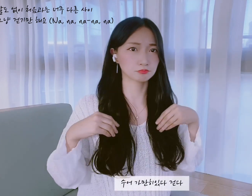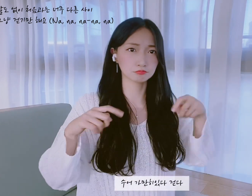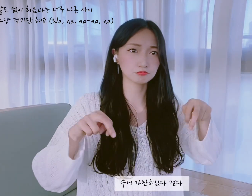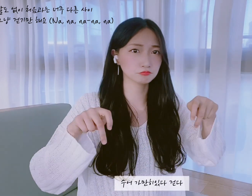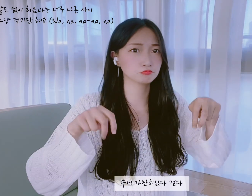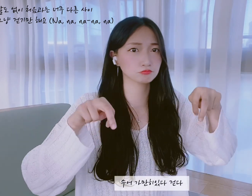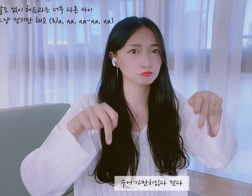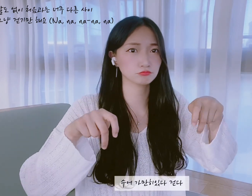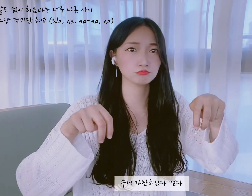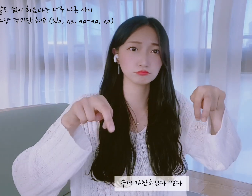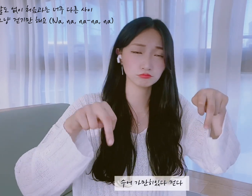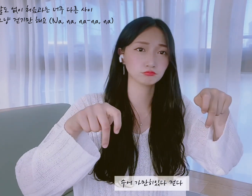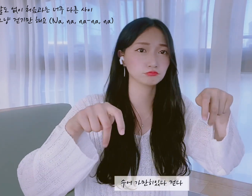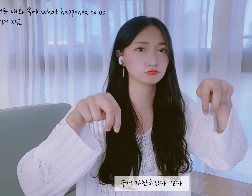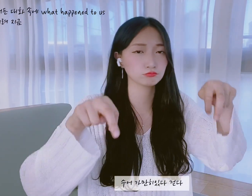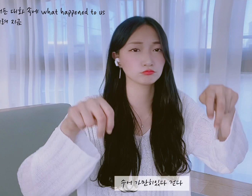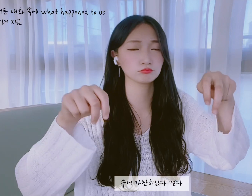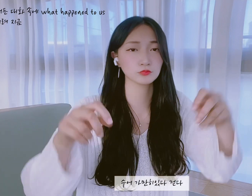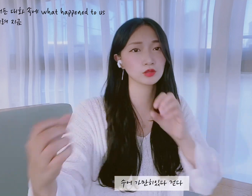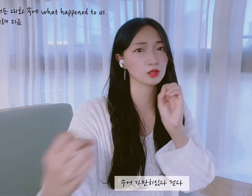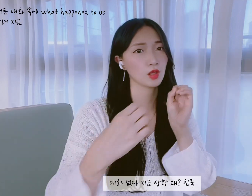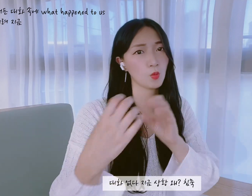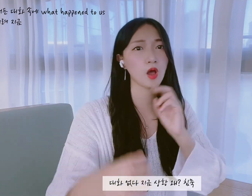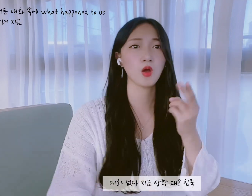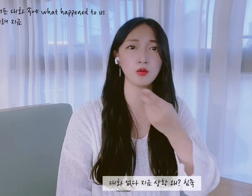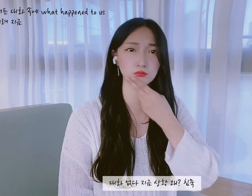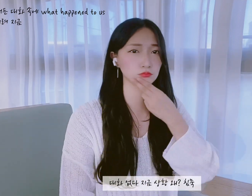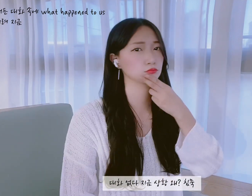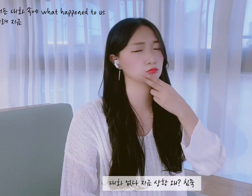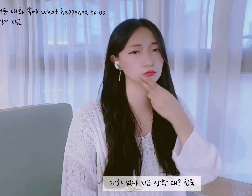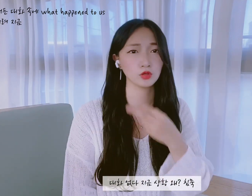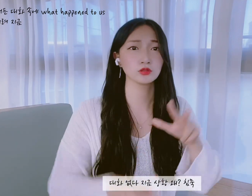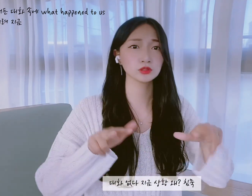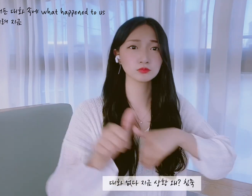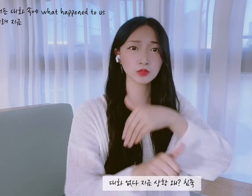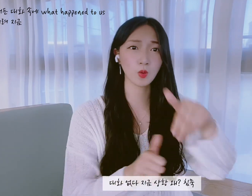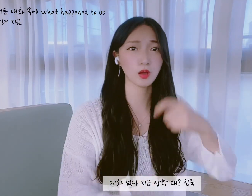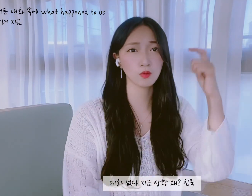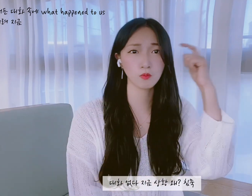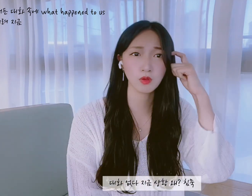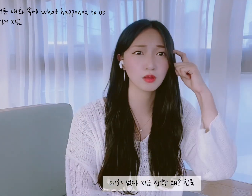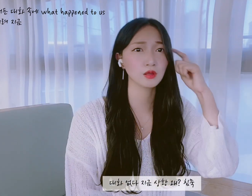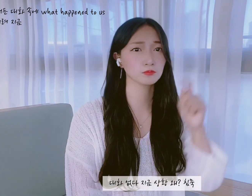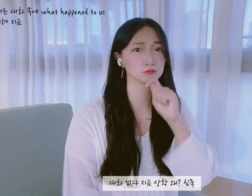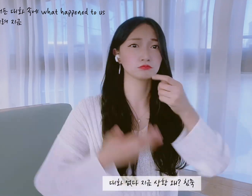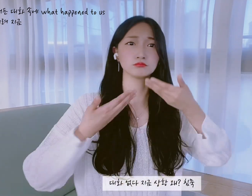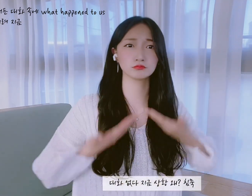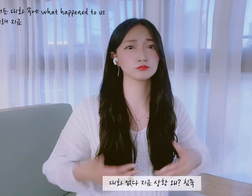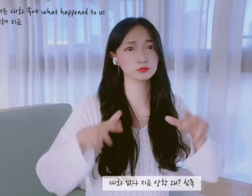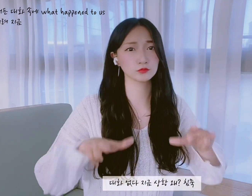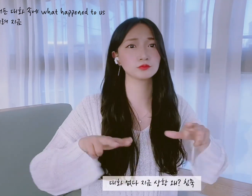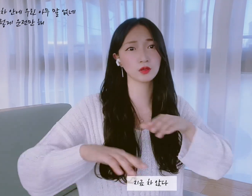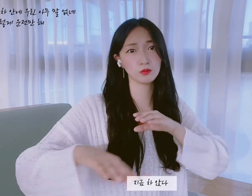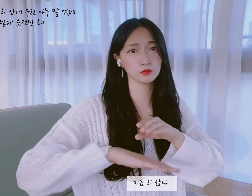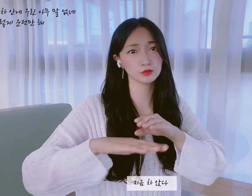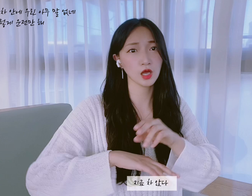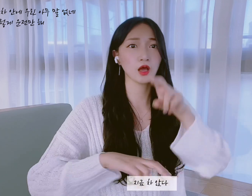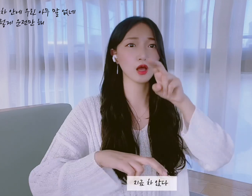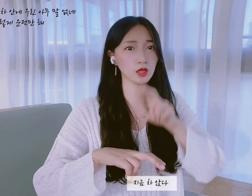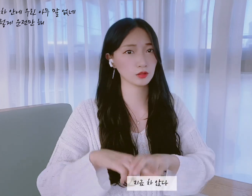딱 틀어두고 속에 what happened to us 무기배려 지금 달리는 차 안에